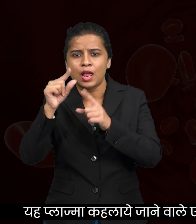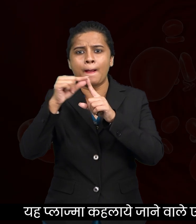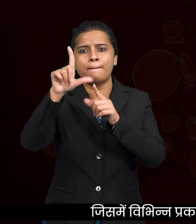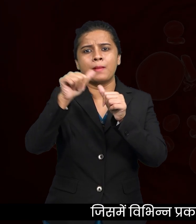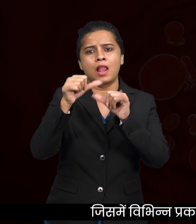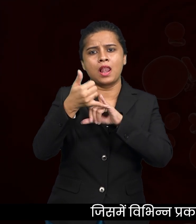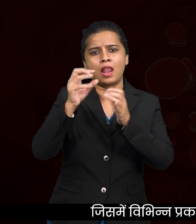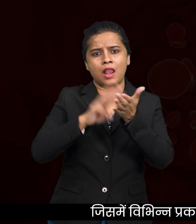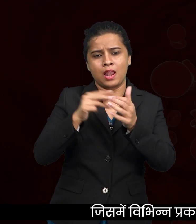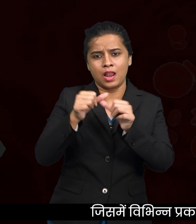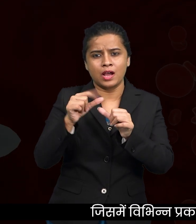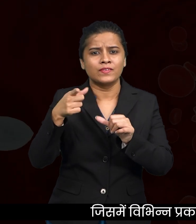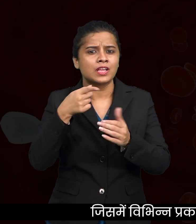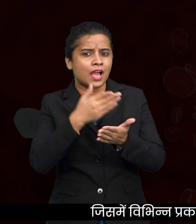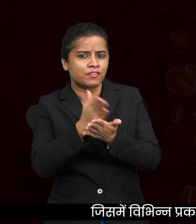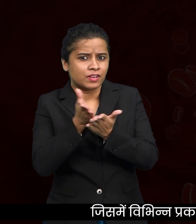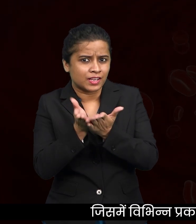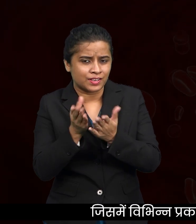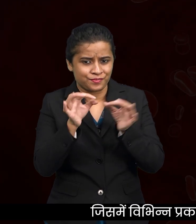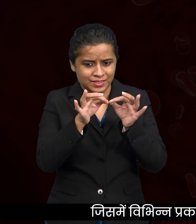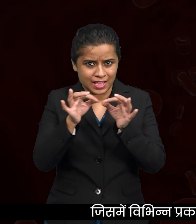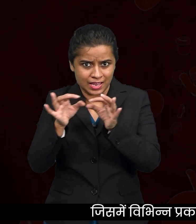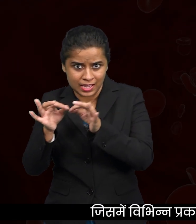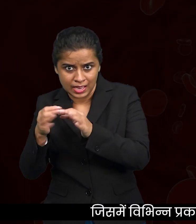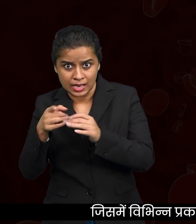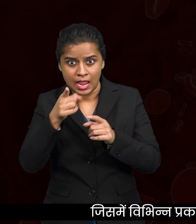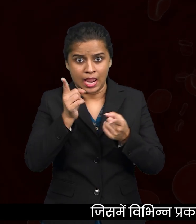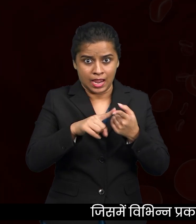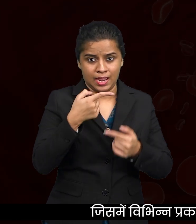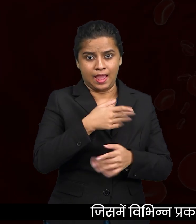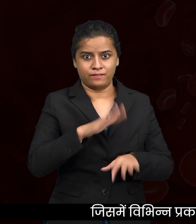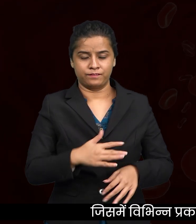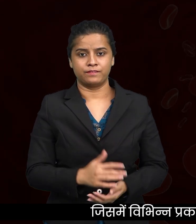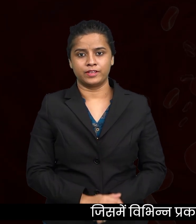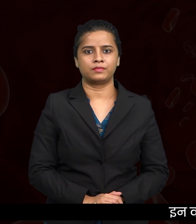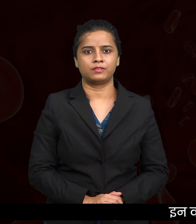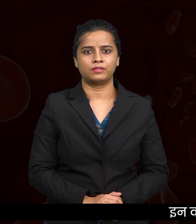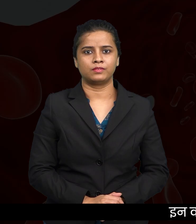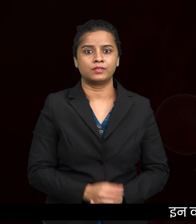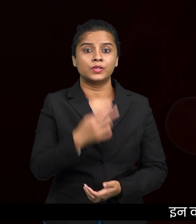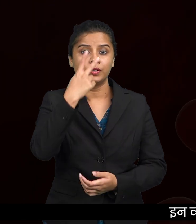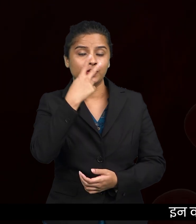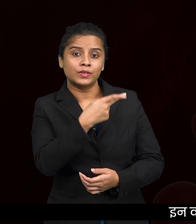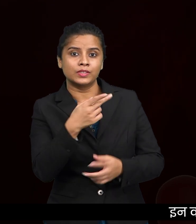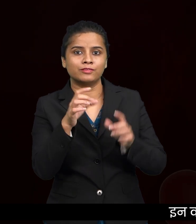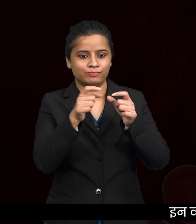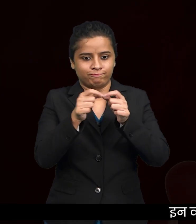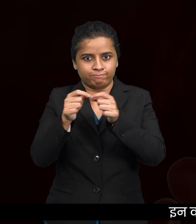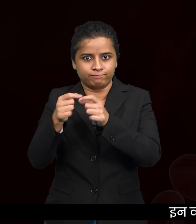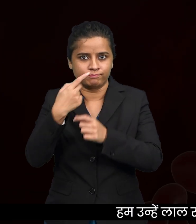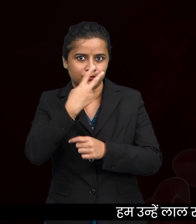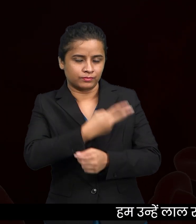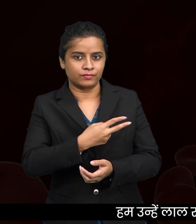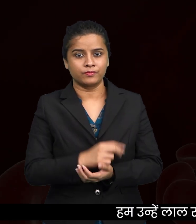बनता है जिसमें विभिन्न प्रकार की कोशिकाएं निलंबित होती हैं। इन कोशिकाओं को